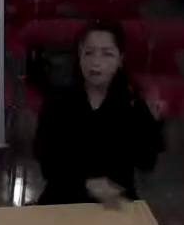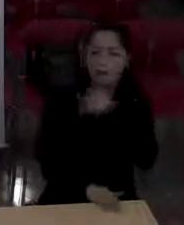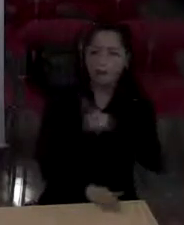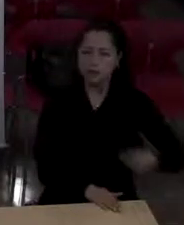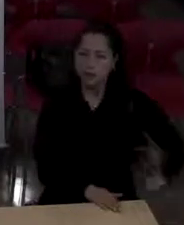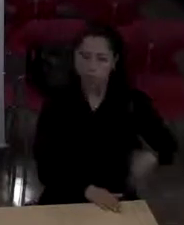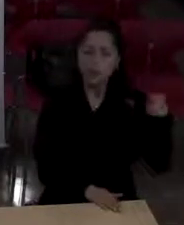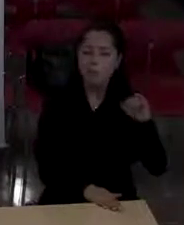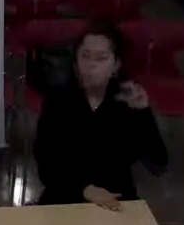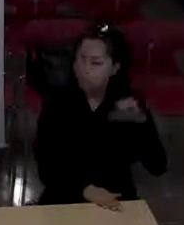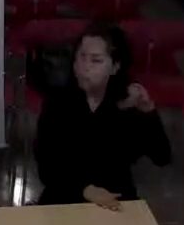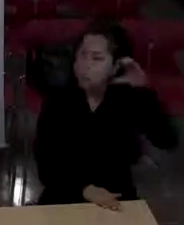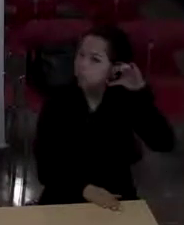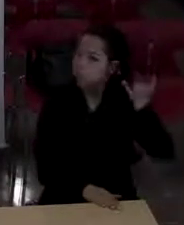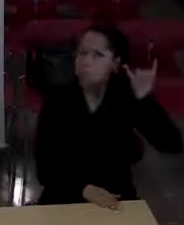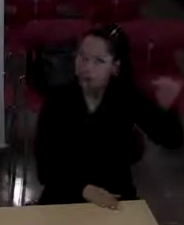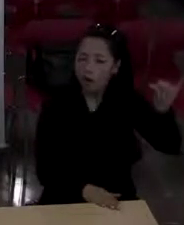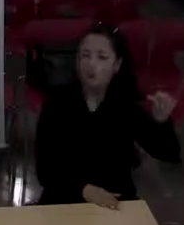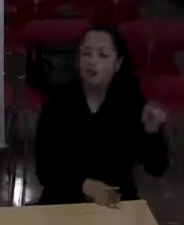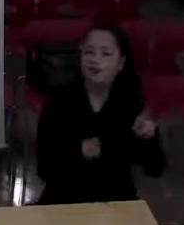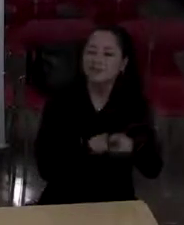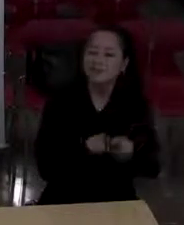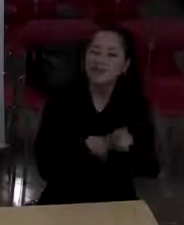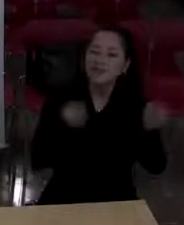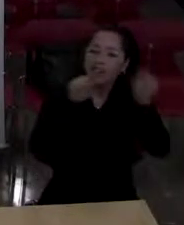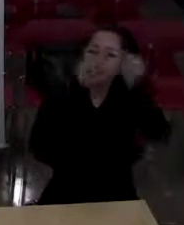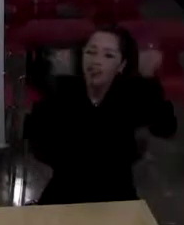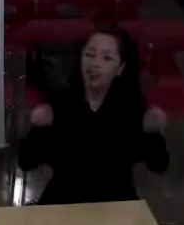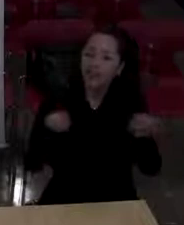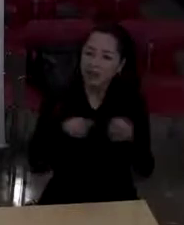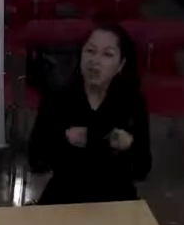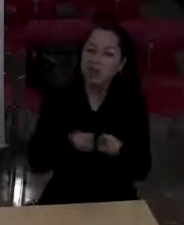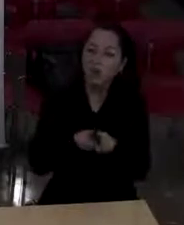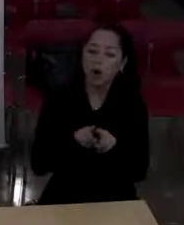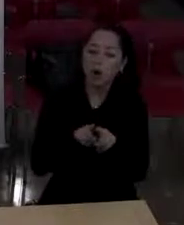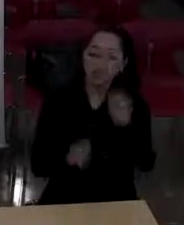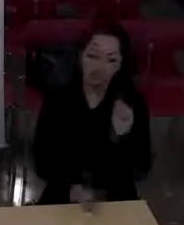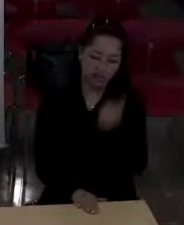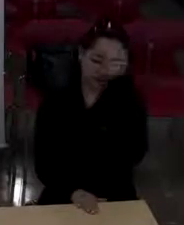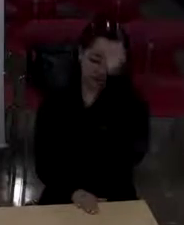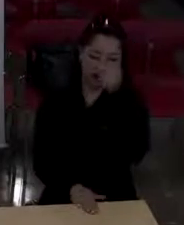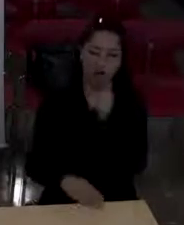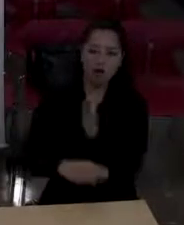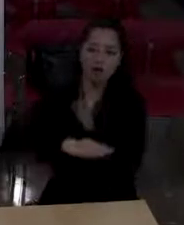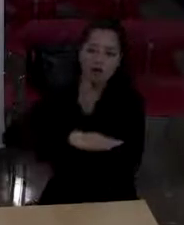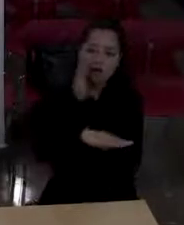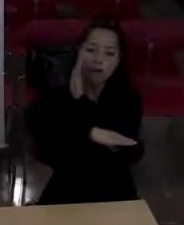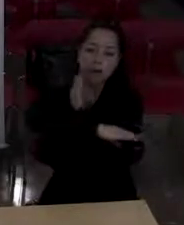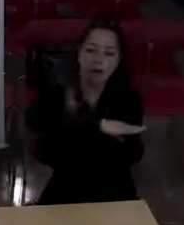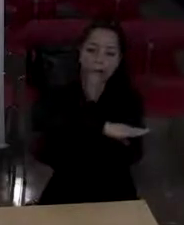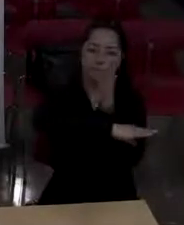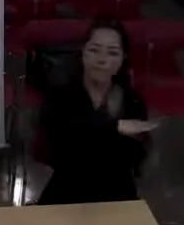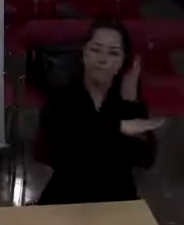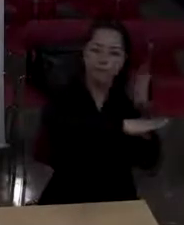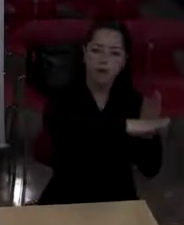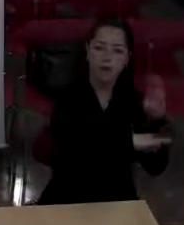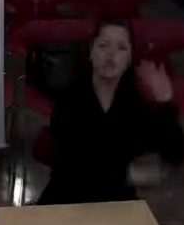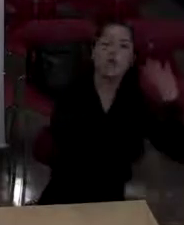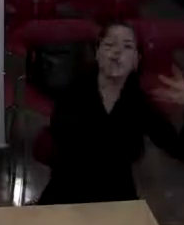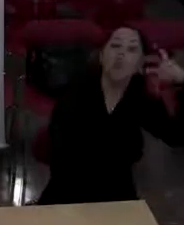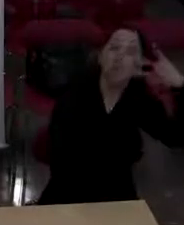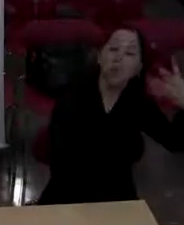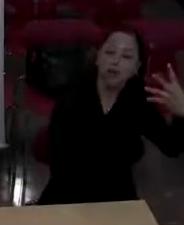todo su desarrollo en la primera infancia en 3 o 4 momentos vitales. El primero es el de la preconcepción, que no vamos